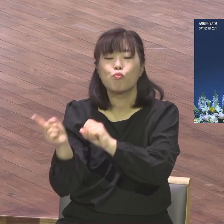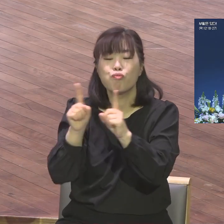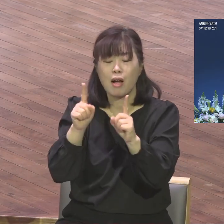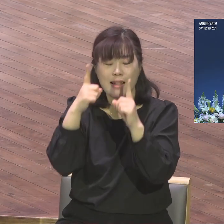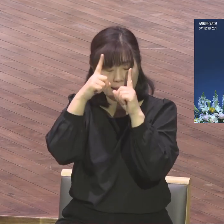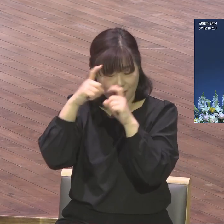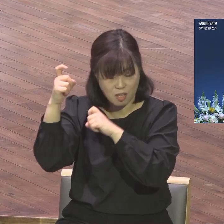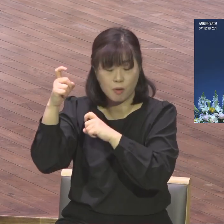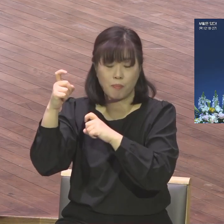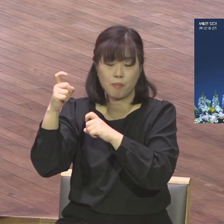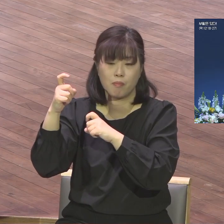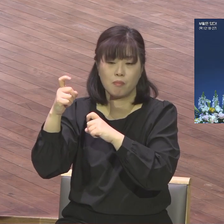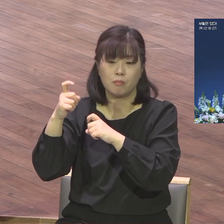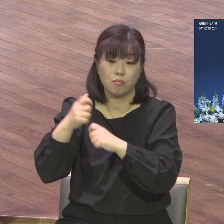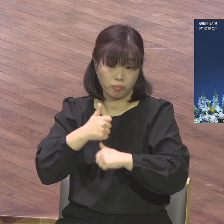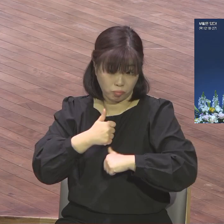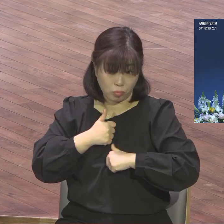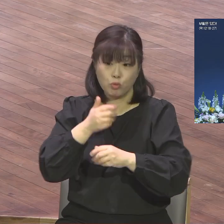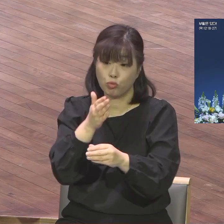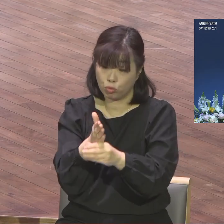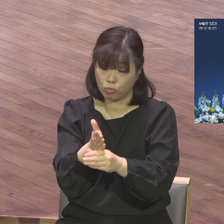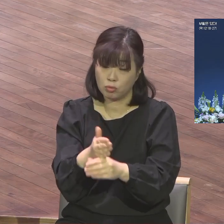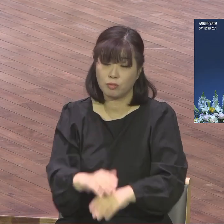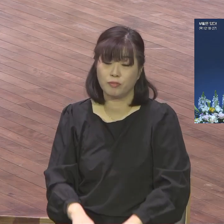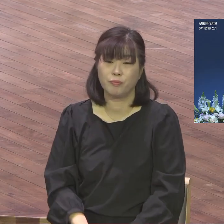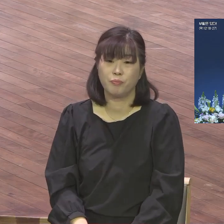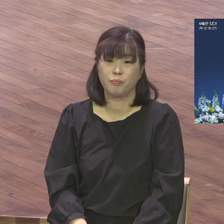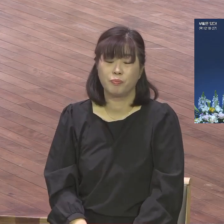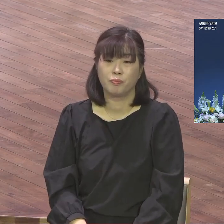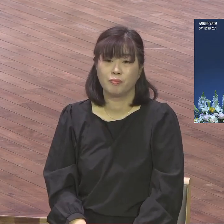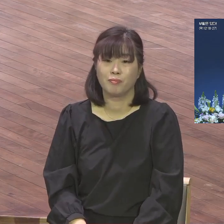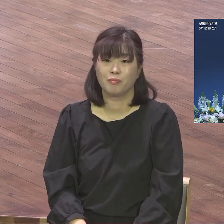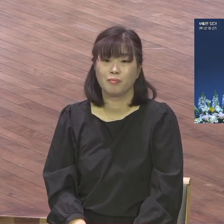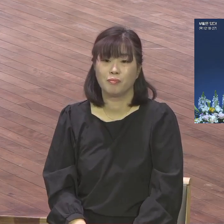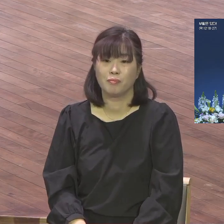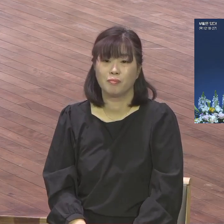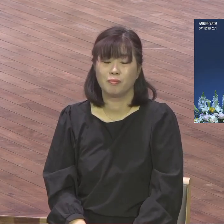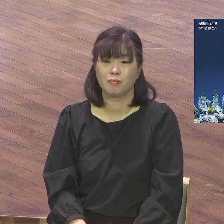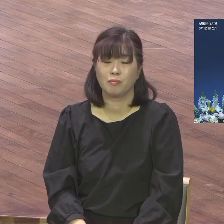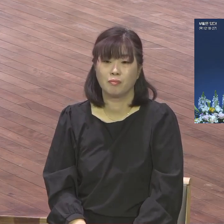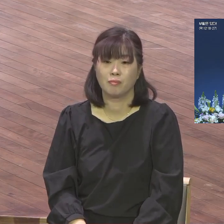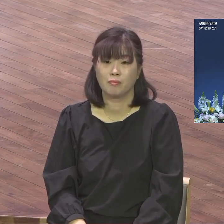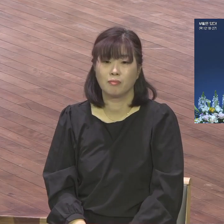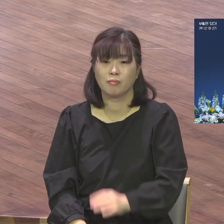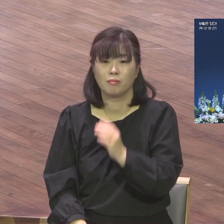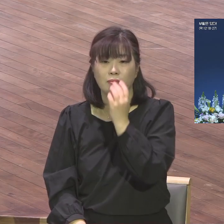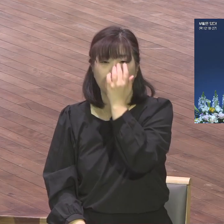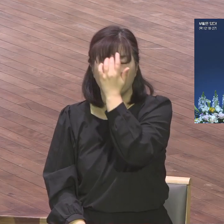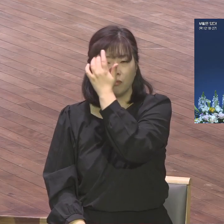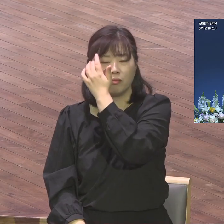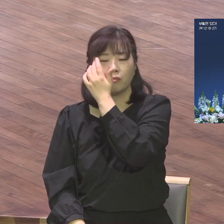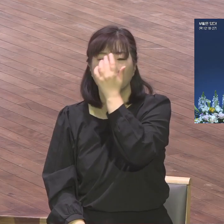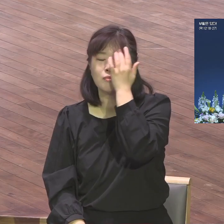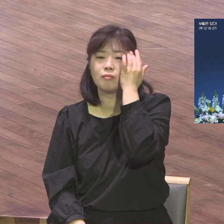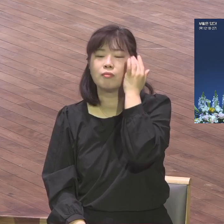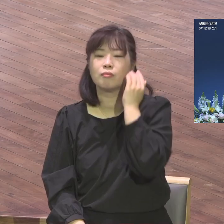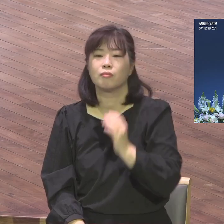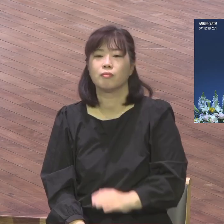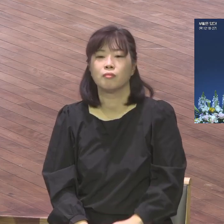공통점입니다. 어느 한 분이 이런 영향을 입히는 분이 어디 있어요? 지구촌에 아무도